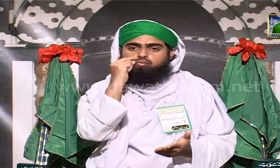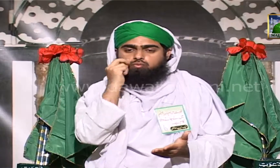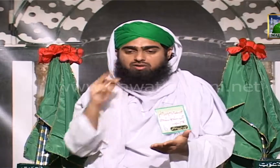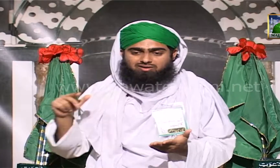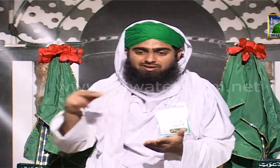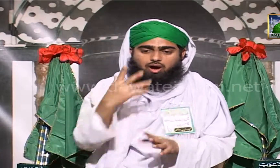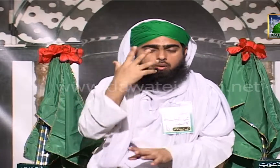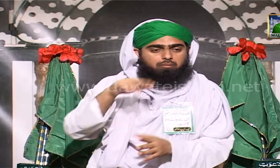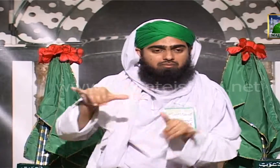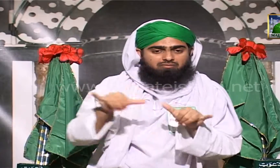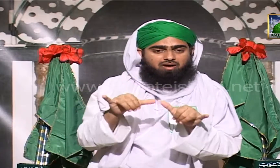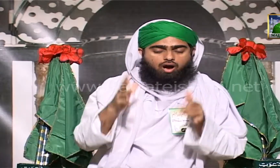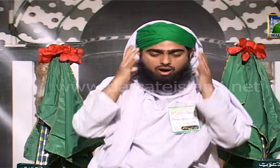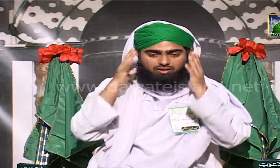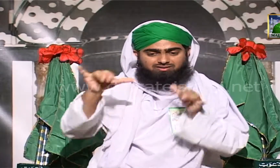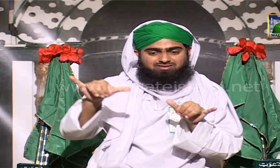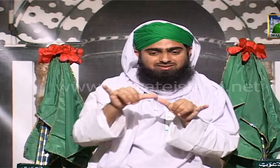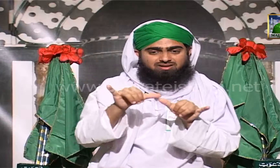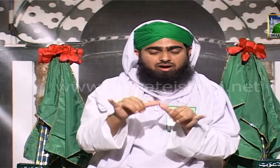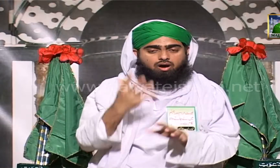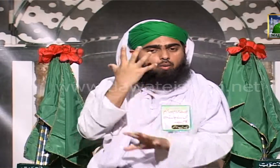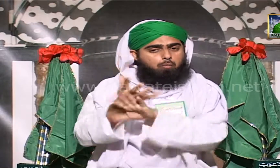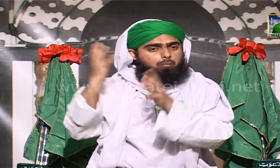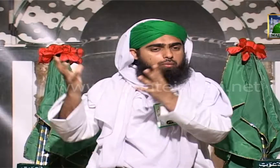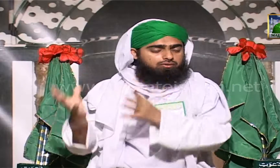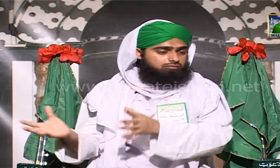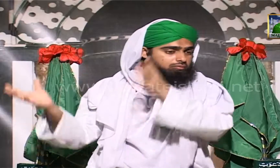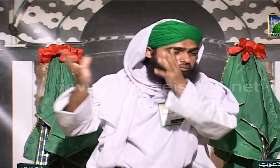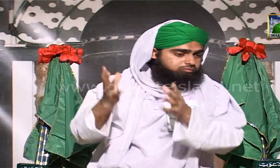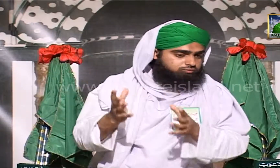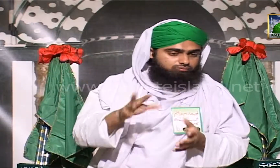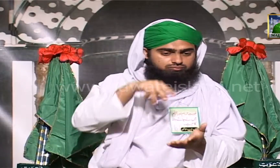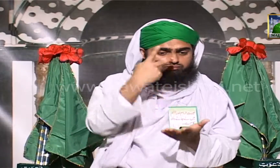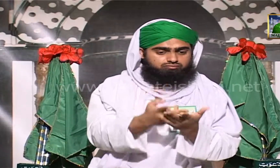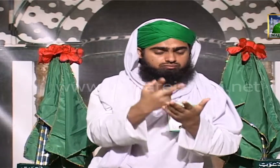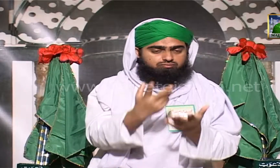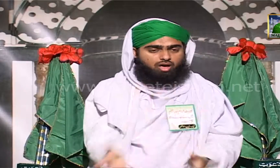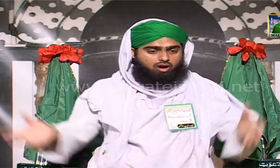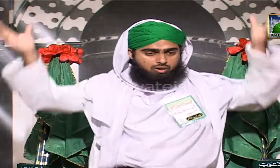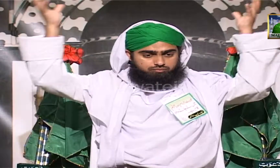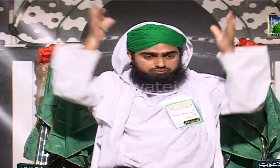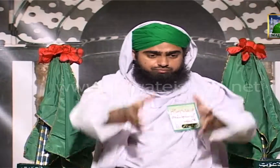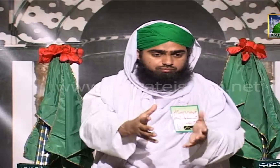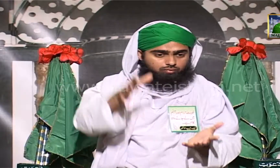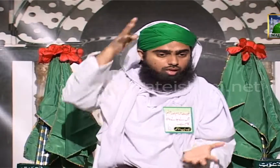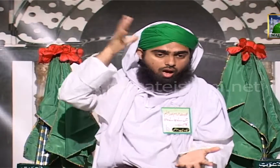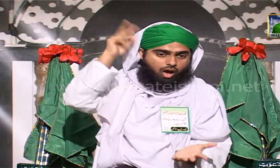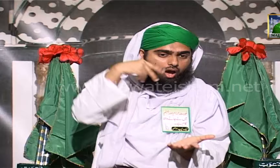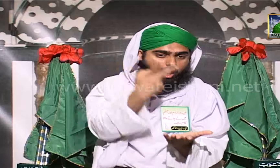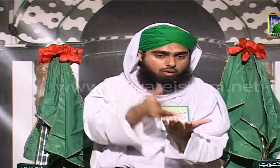کے سرانے بہت بڑا پتھر دیے کھڑا ہے۔ دیکھتے ہی دیکھتے سونے والے کے سر پر اس نے پتھر دے مارا، سر پھوٹ گیا، چکنا